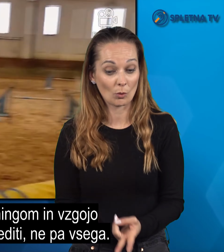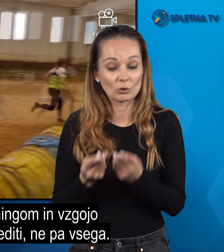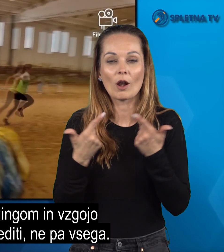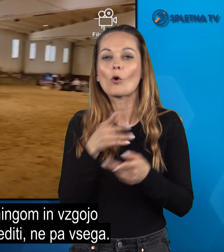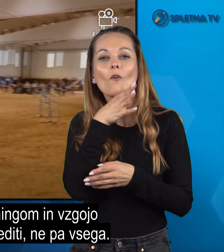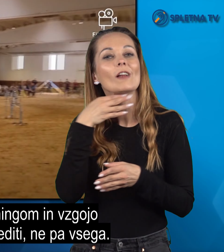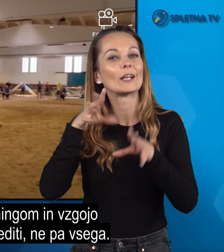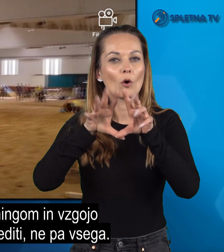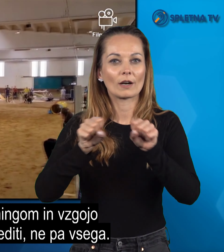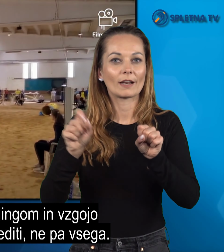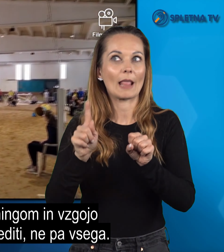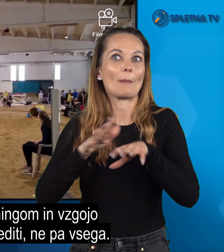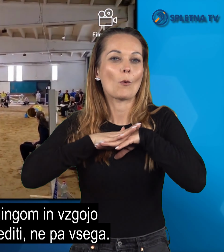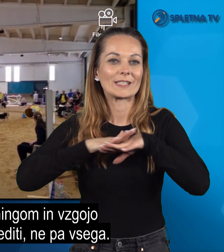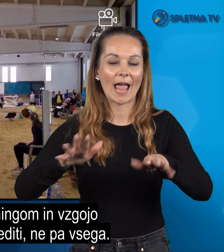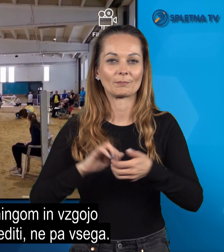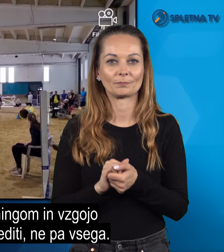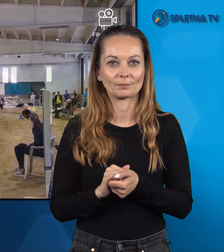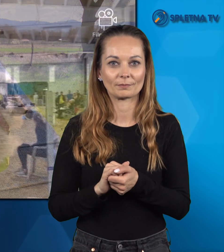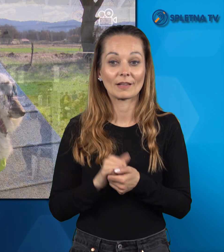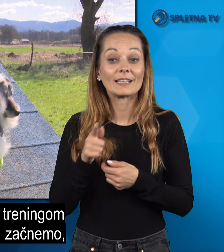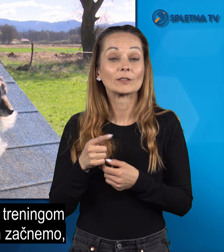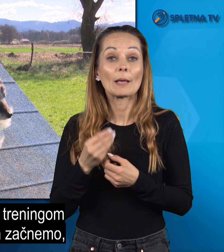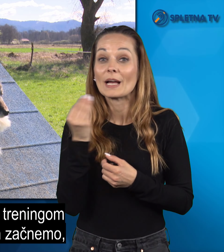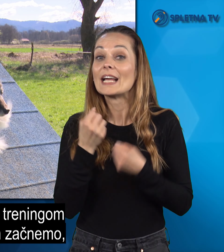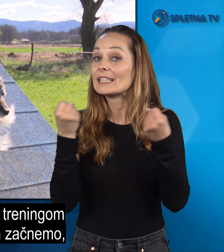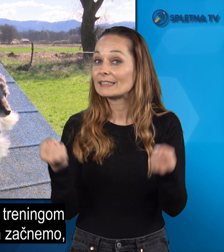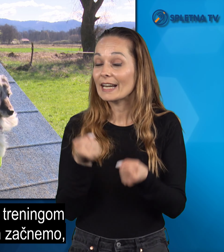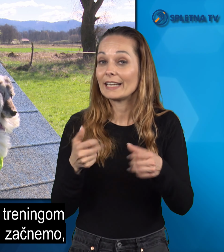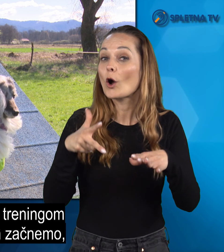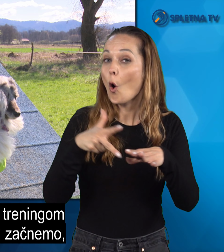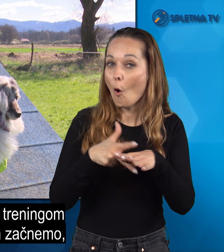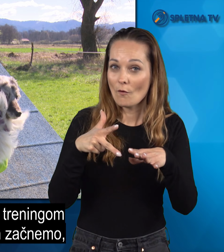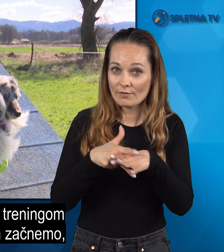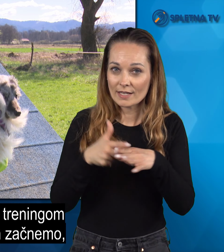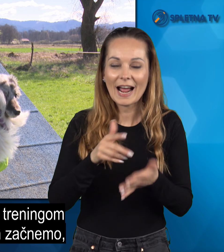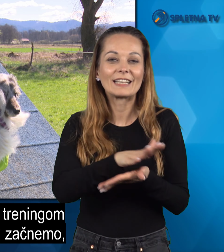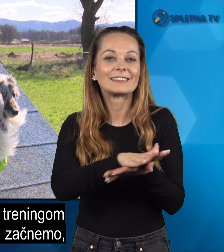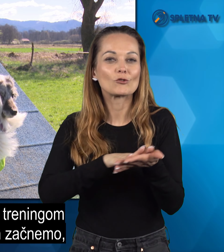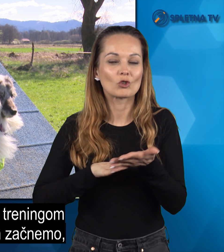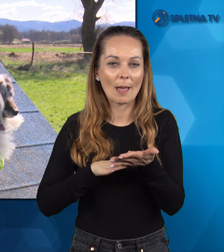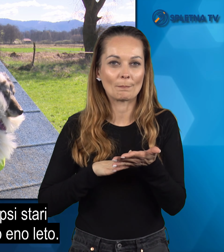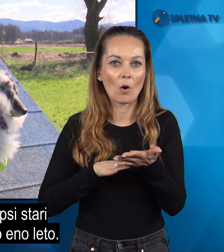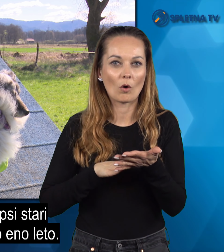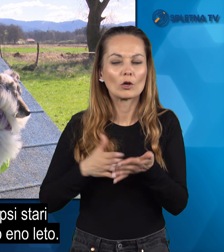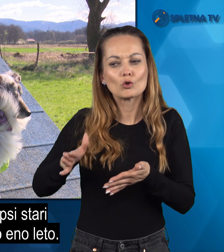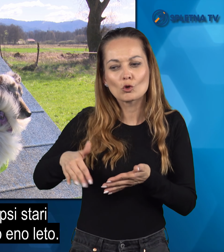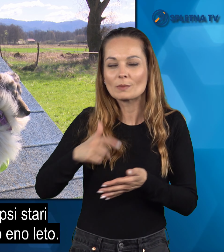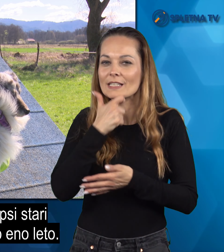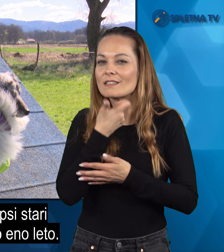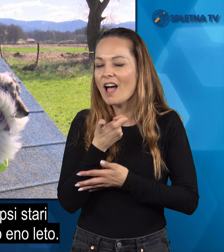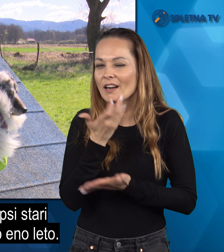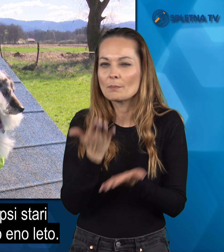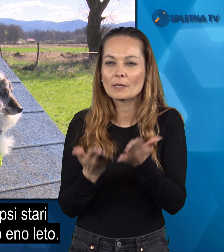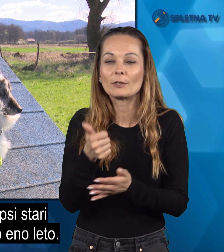se da veliko narediti, ne pa vsega. S samim treningom na ovirah začnemo, ko so